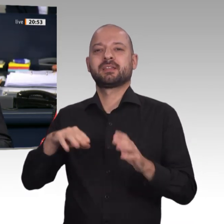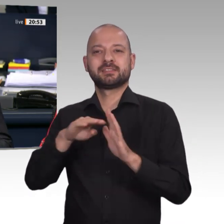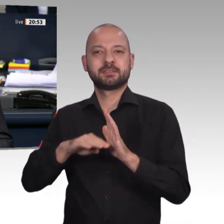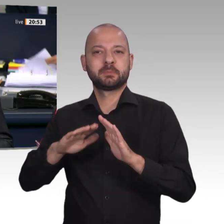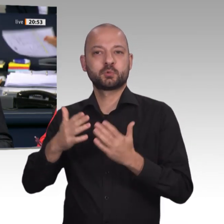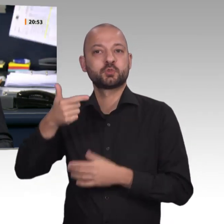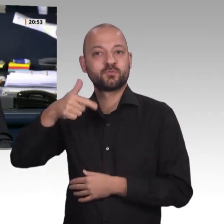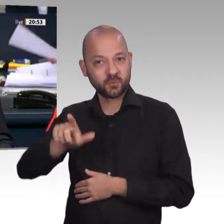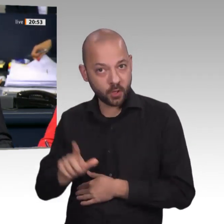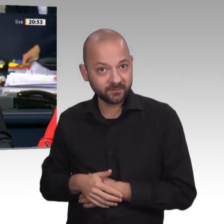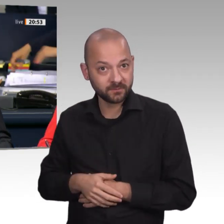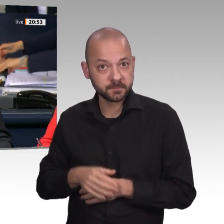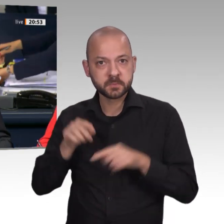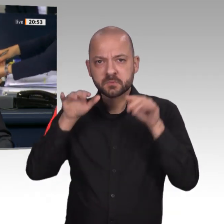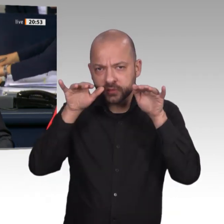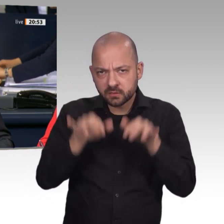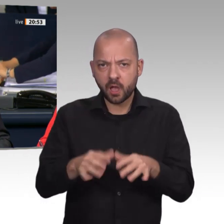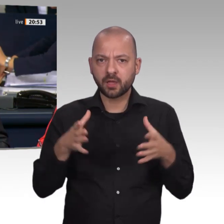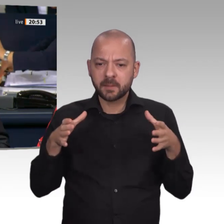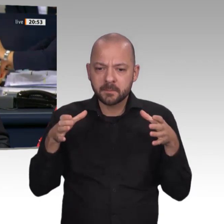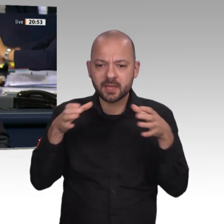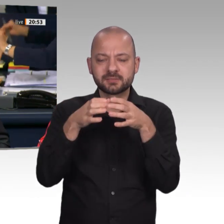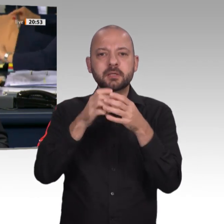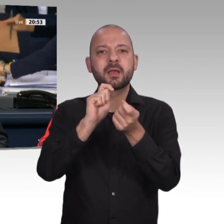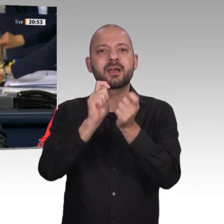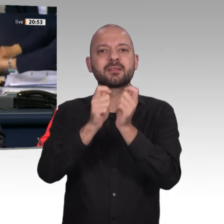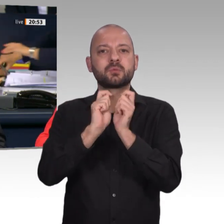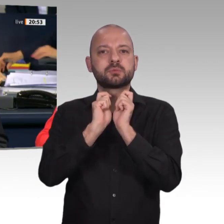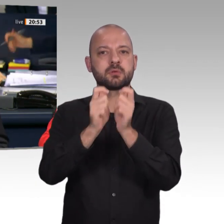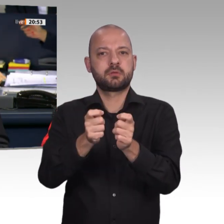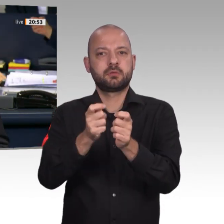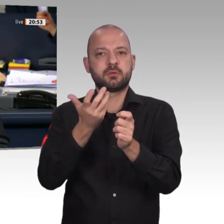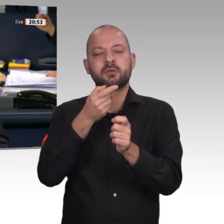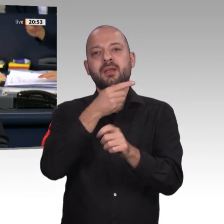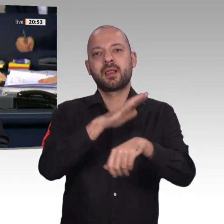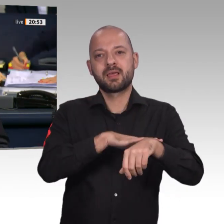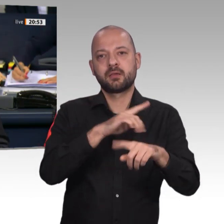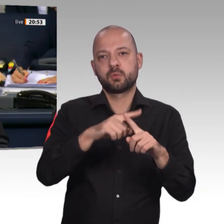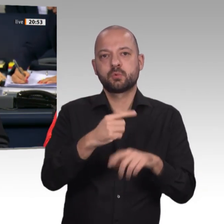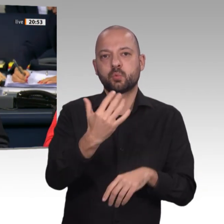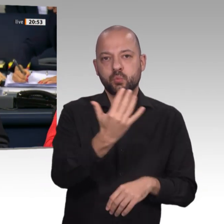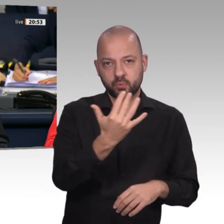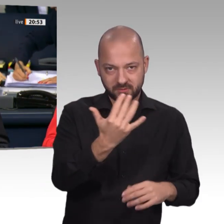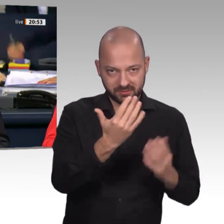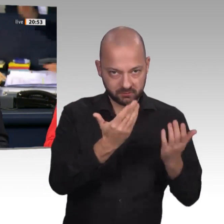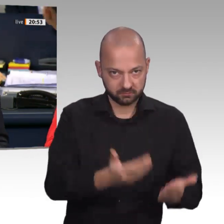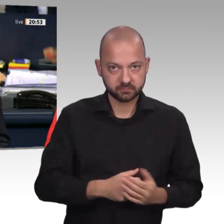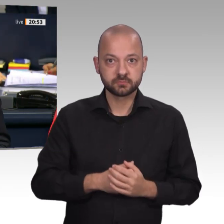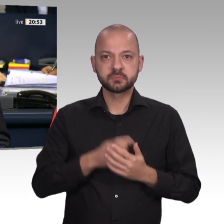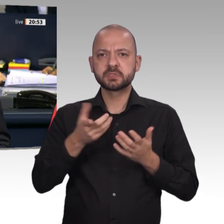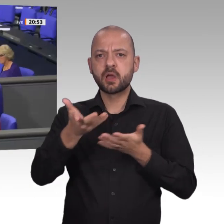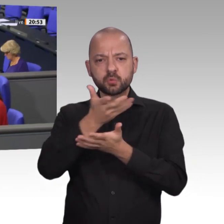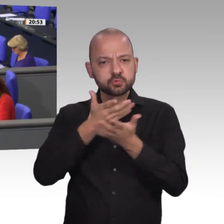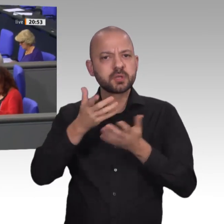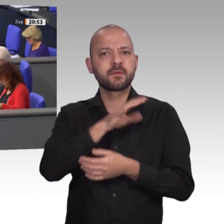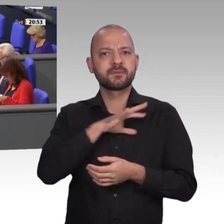ist das so beschlossen. Ich öffne die Aussprache und erteile als erster Rednerin der parlamentarischen Staatssekretärin Kerstin Griese für die Bundesregierung das